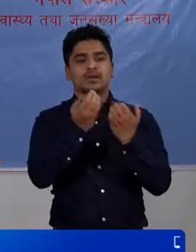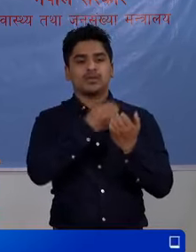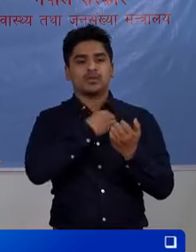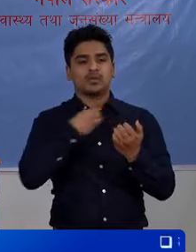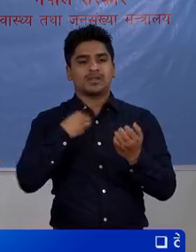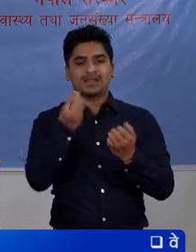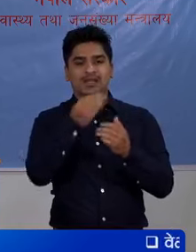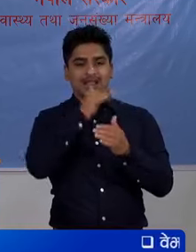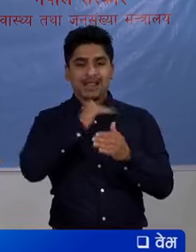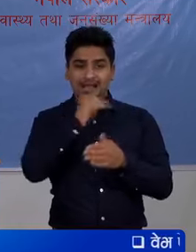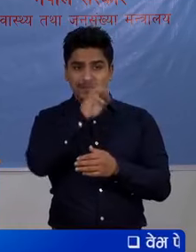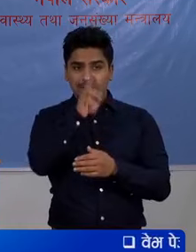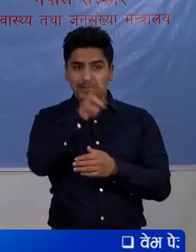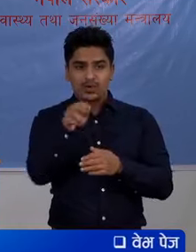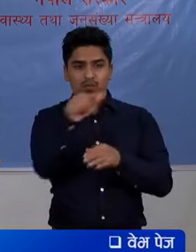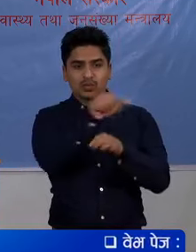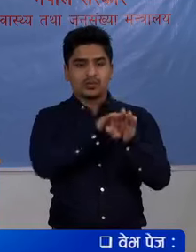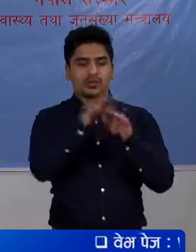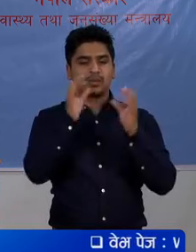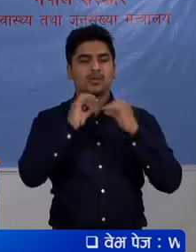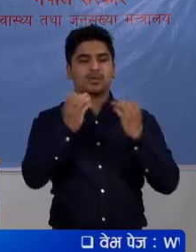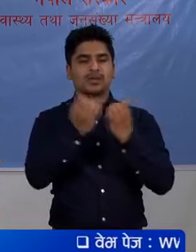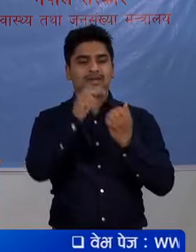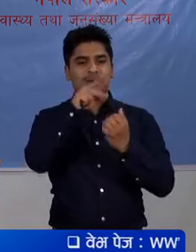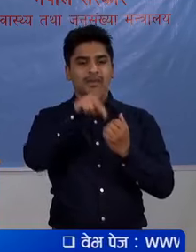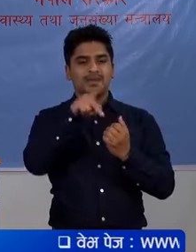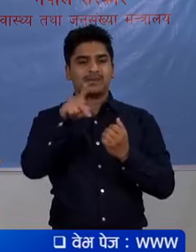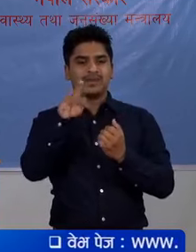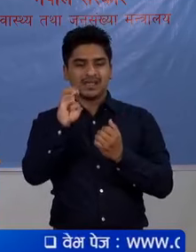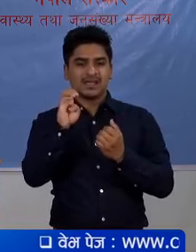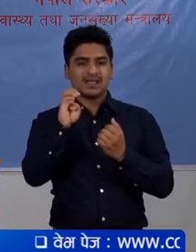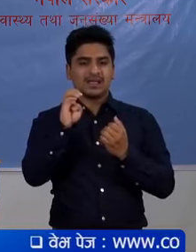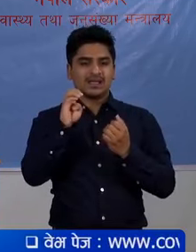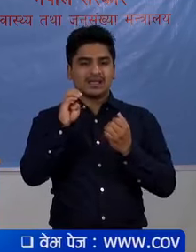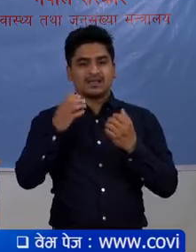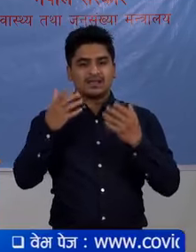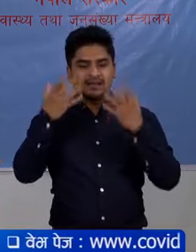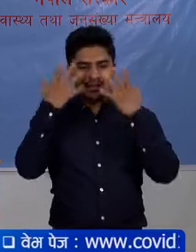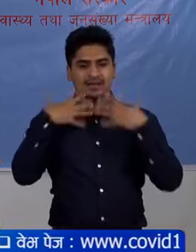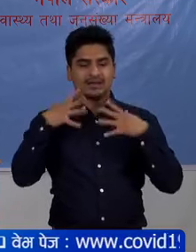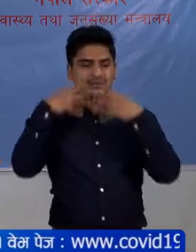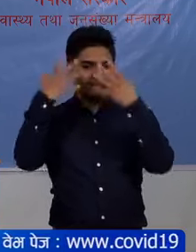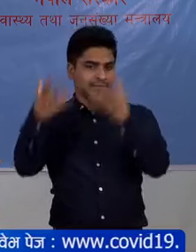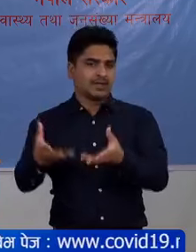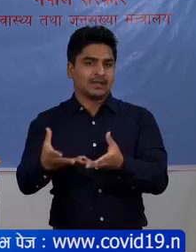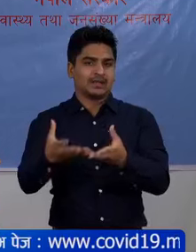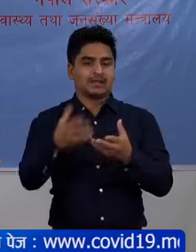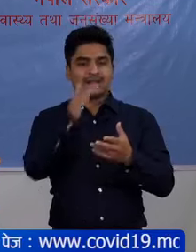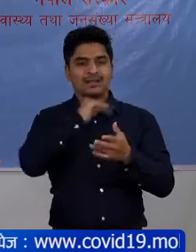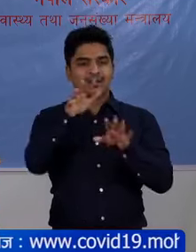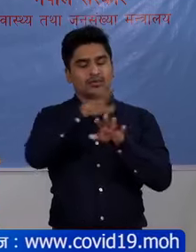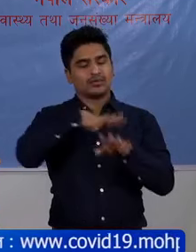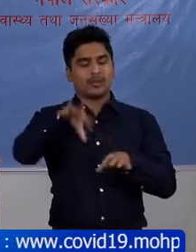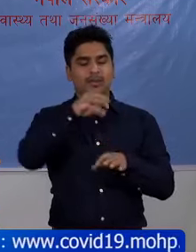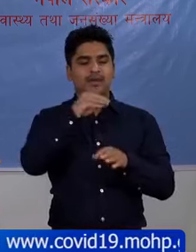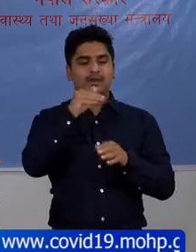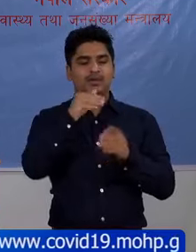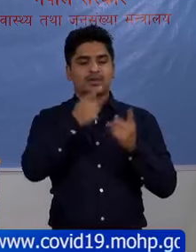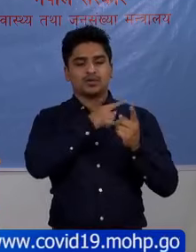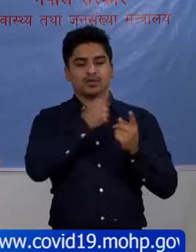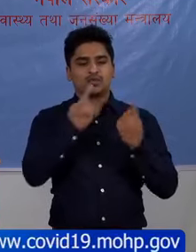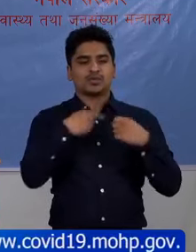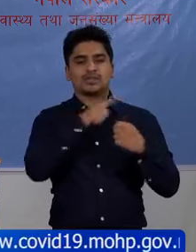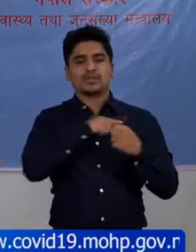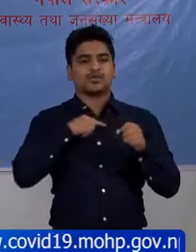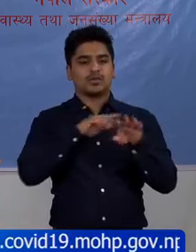परशिचन र उन्होरे लगाउने पीपी को डाउनिंग अन्डफिंग का तालीम हरू आमले संपुन स्वाक्तिकरमी लाई संचालन गरी